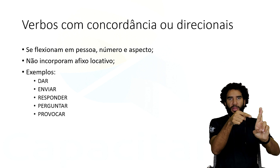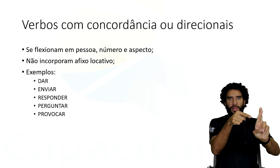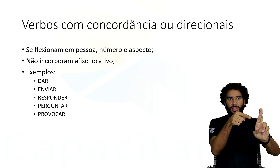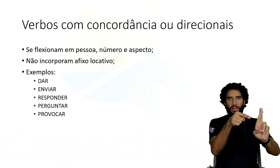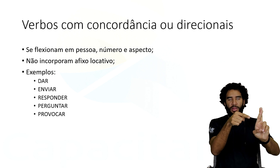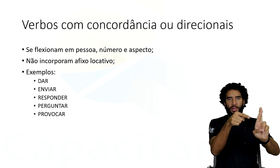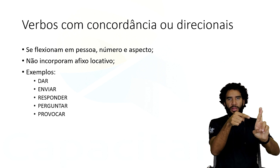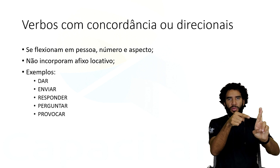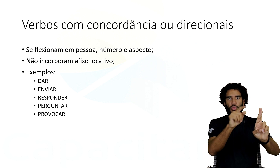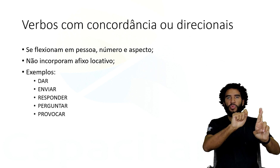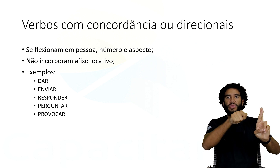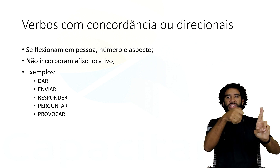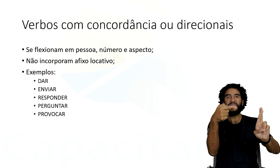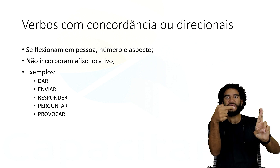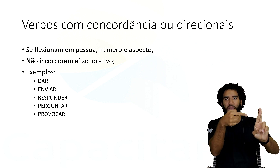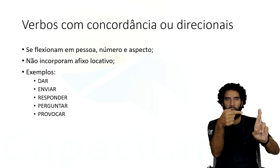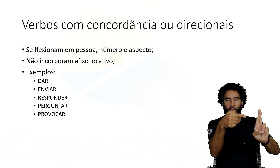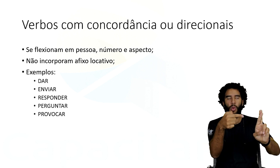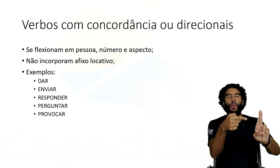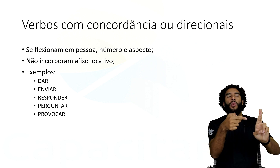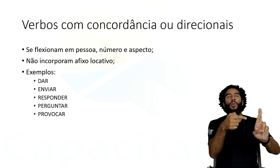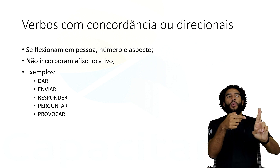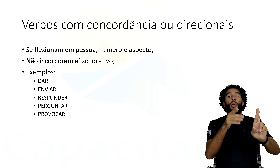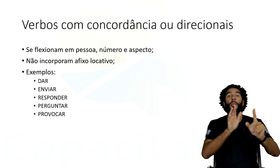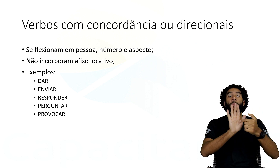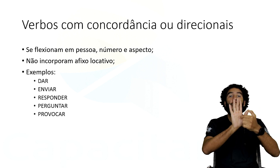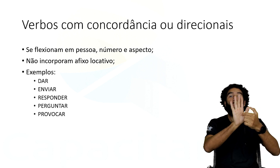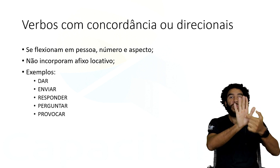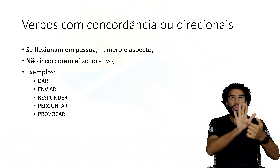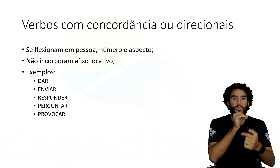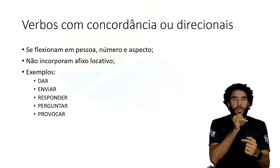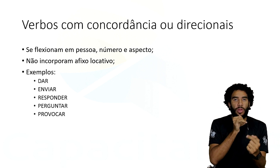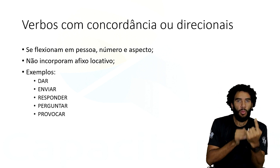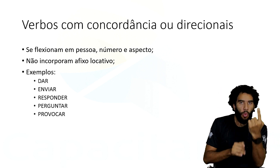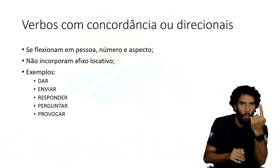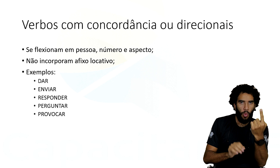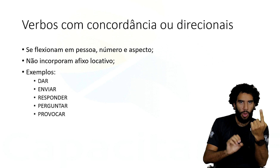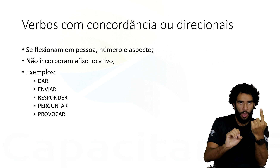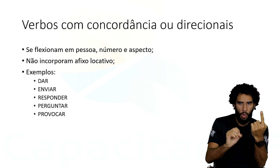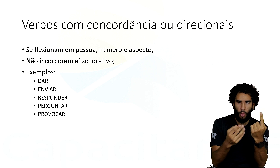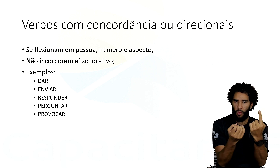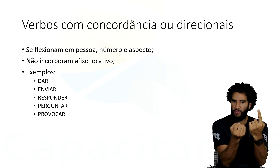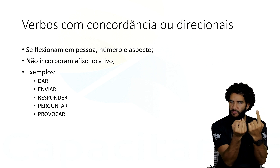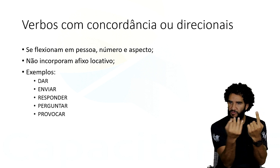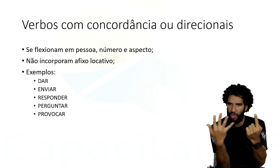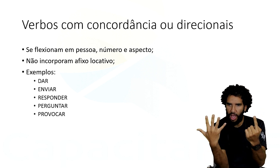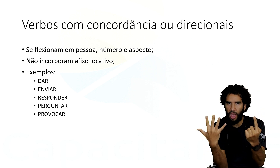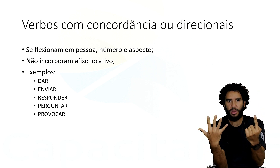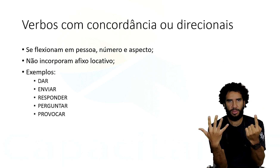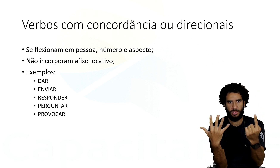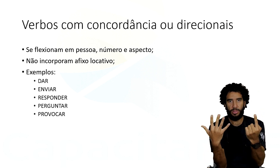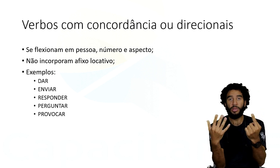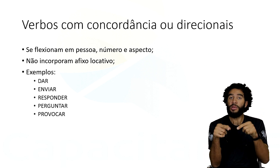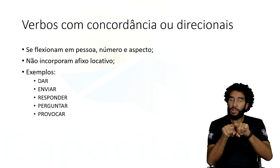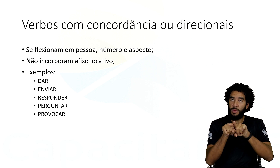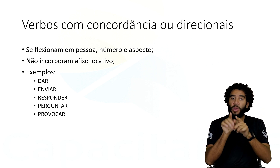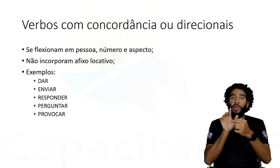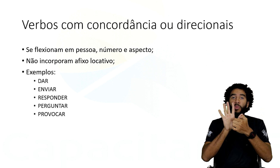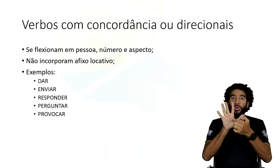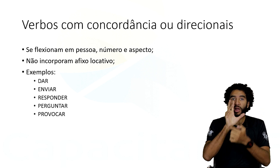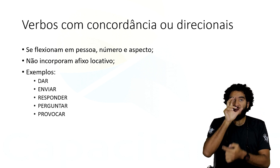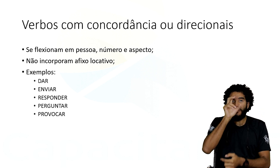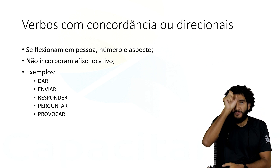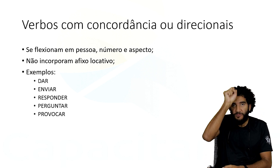do sinal, né, no discurso, eu consigo dizer se é uma pessoa ou se são várias pessoas, e eu consigo intensificar ou